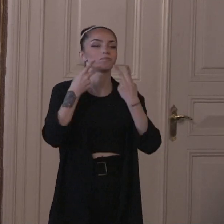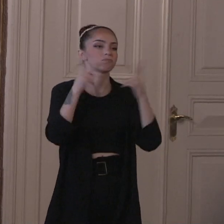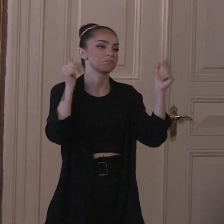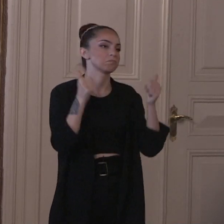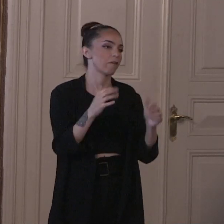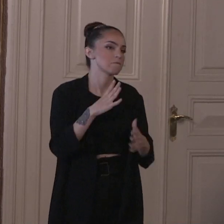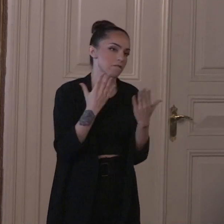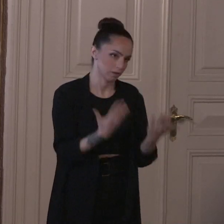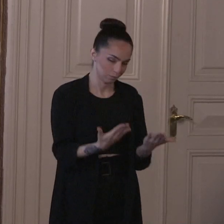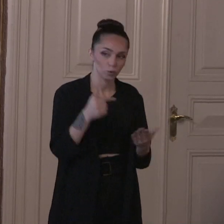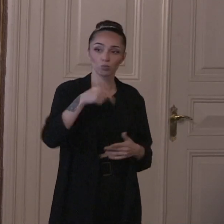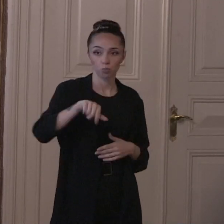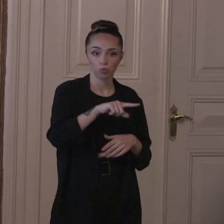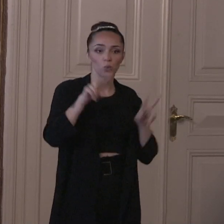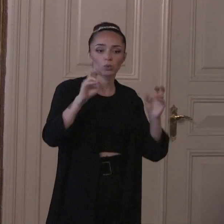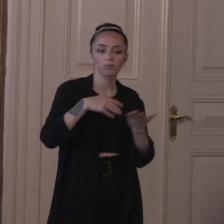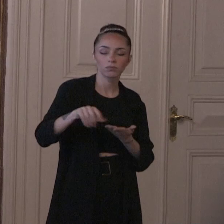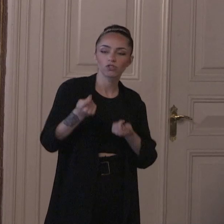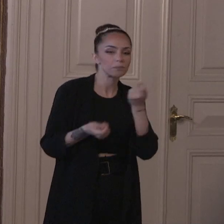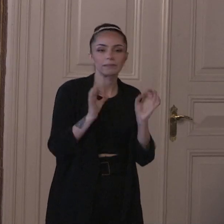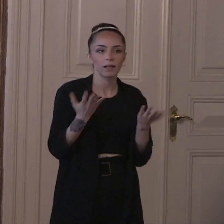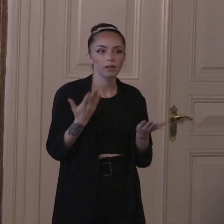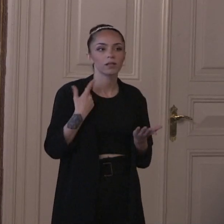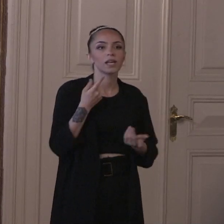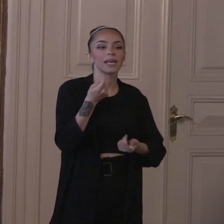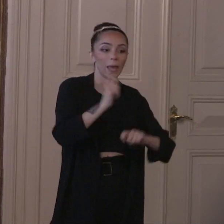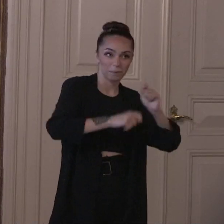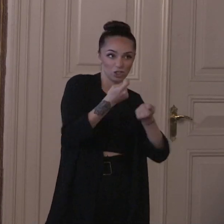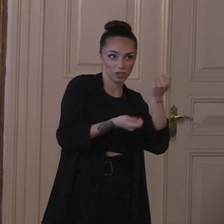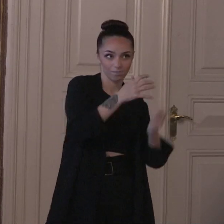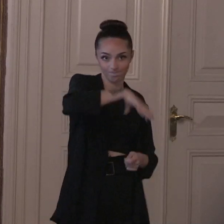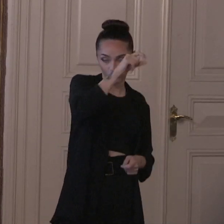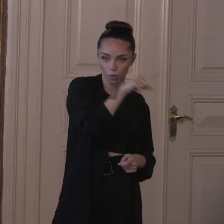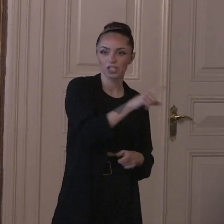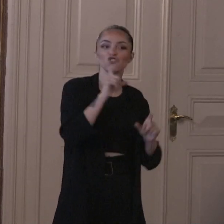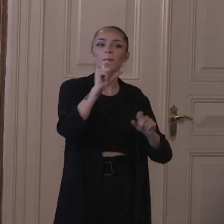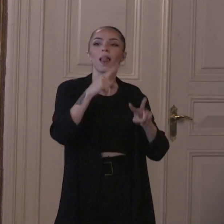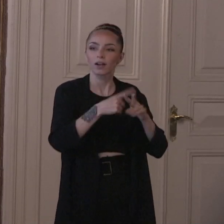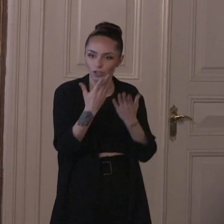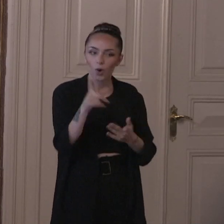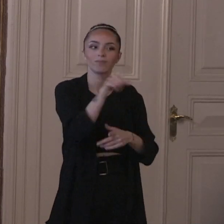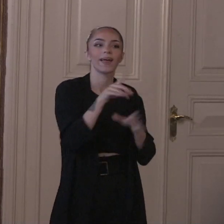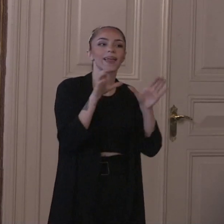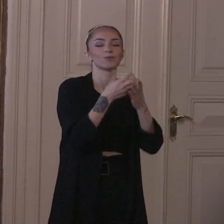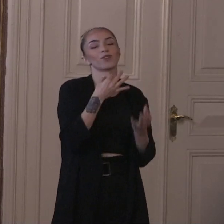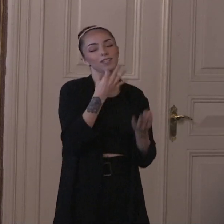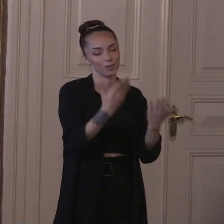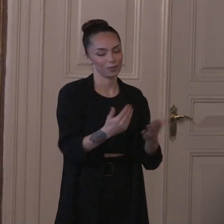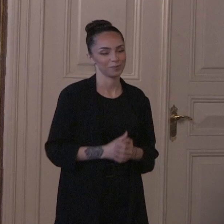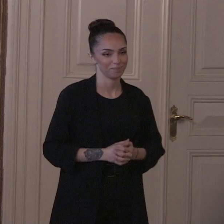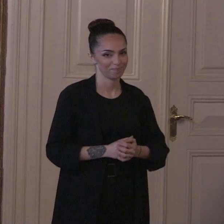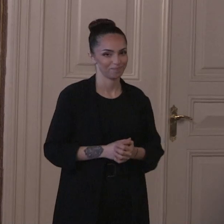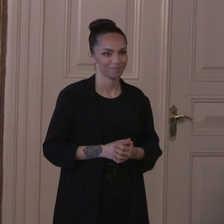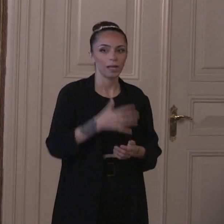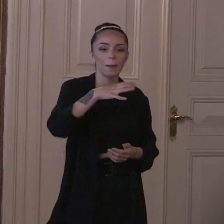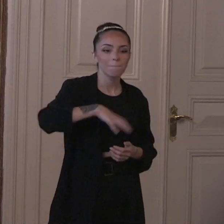Bu alandaki çalışmalar için Yapı İşleri ve Teknik Daire Başkanımız Cemil Akça'ya ve değerli ekibine çok teşekkür ediyorum.